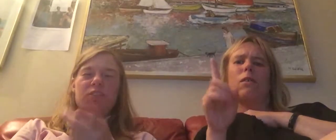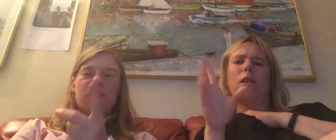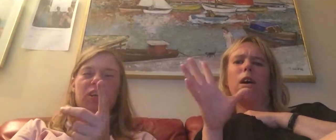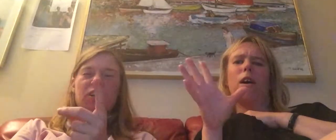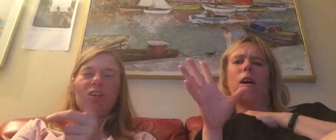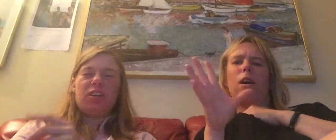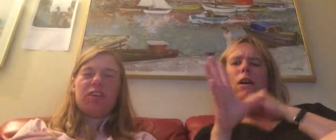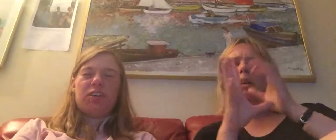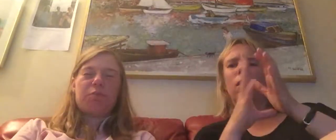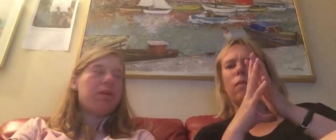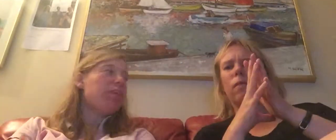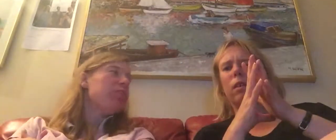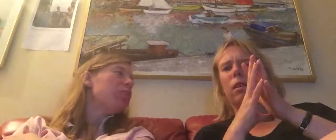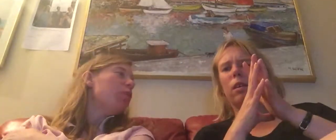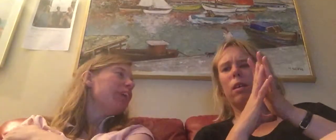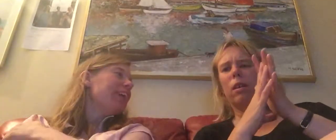hurra. Paula har fyllt år redan.